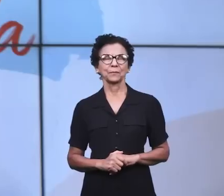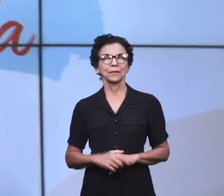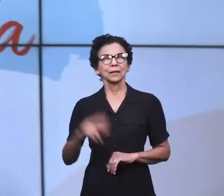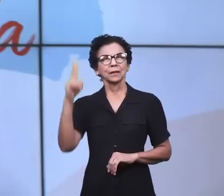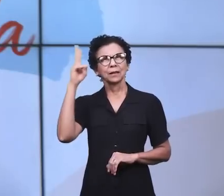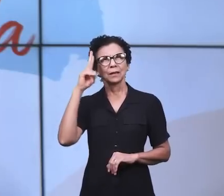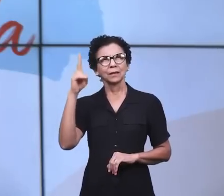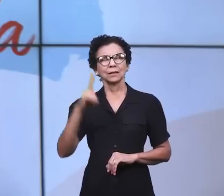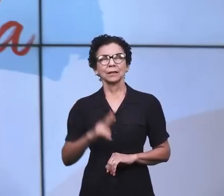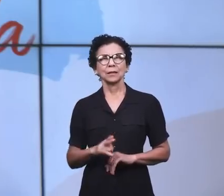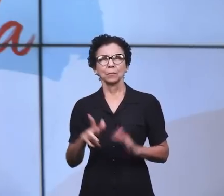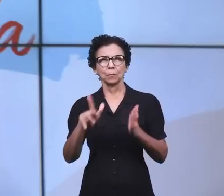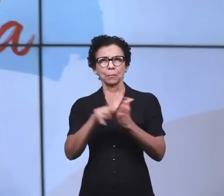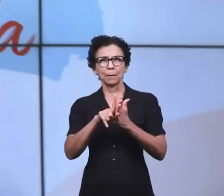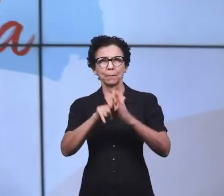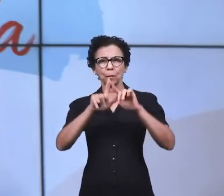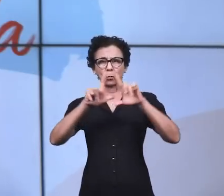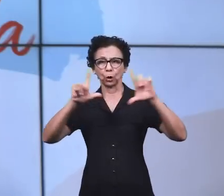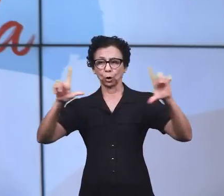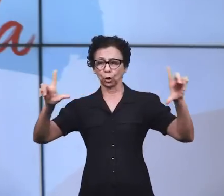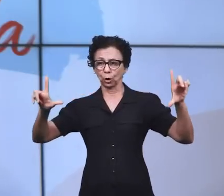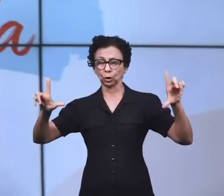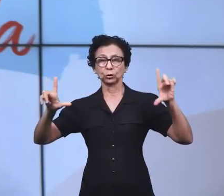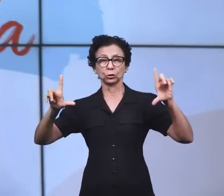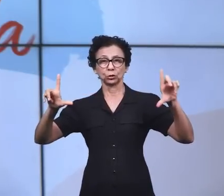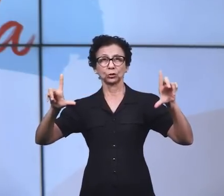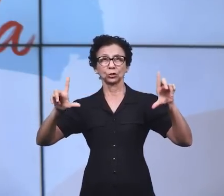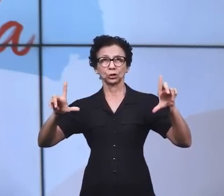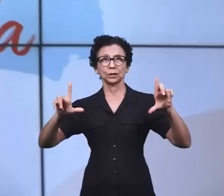enorme? Então, antes o sinal era assim, ó.